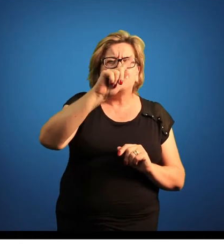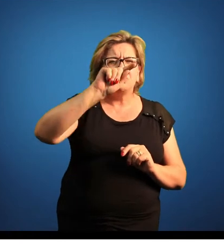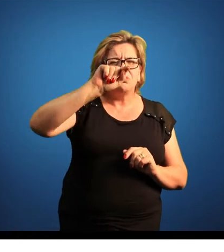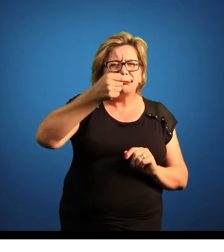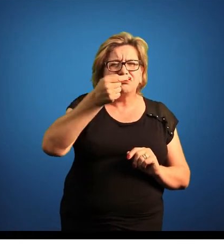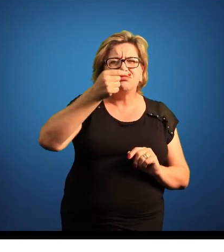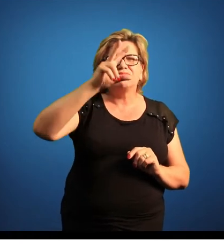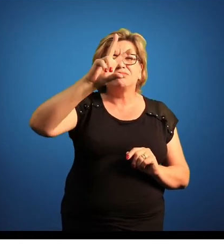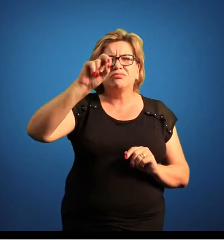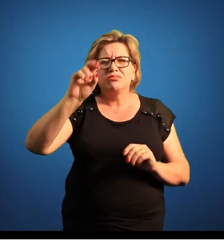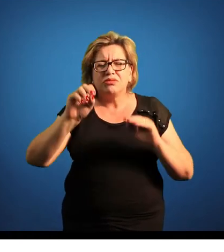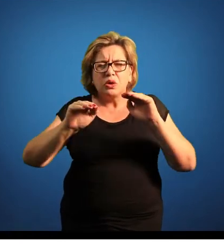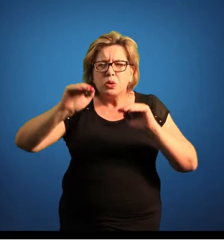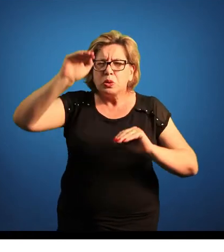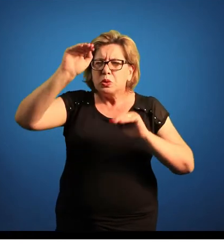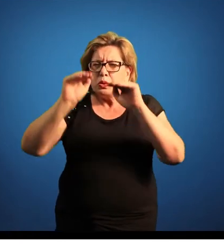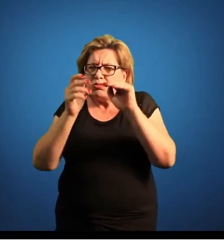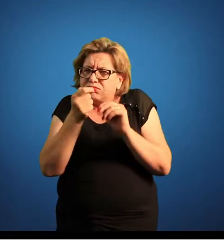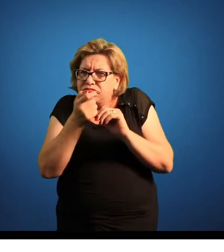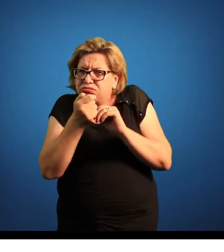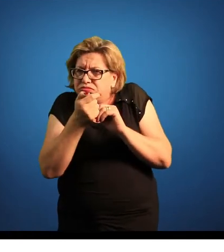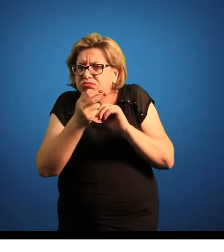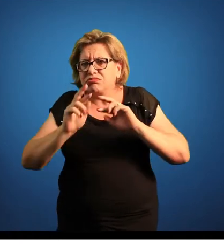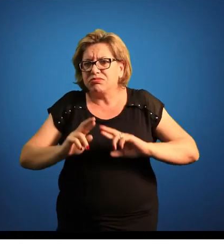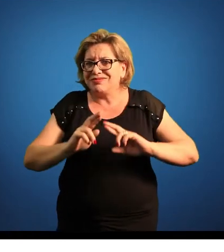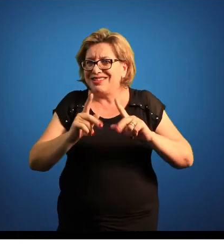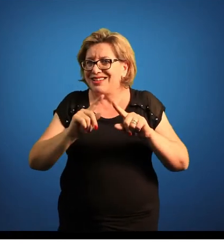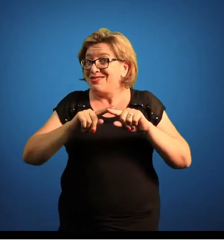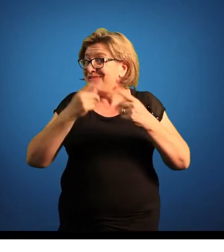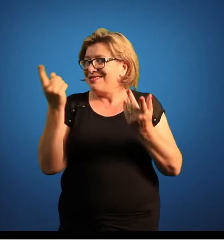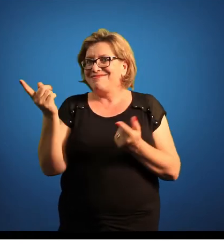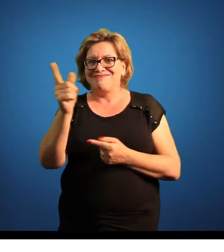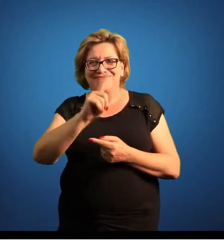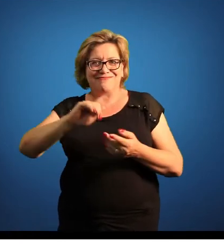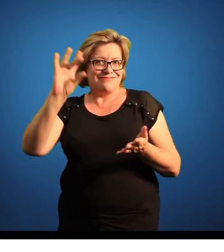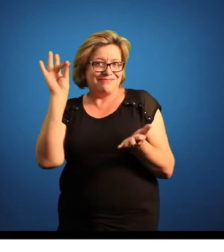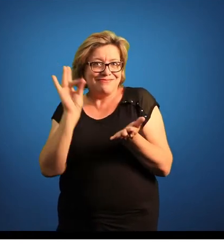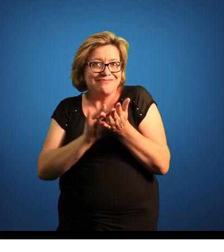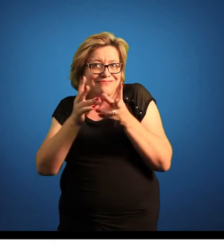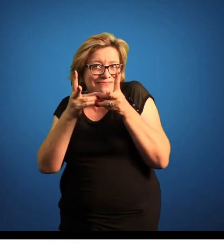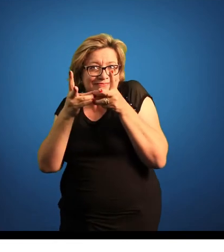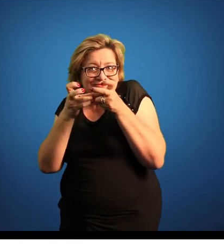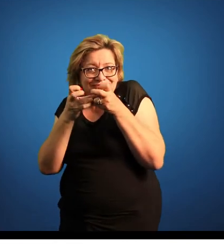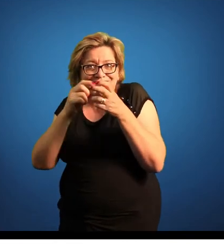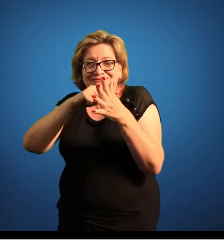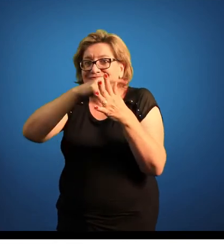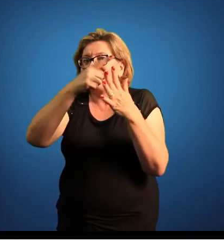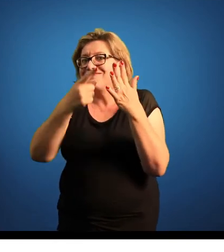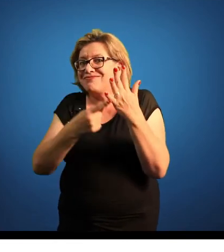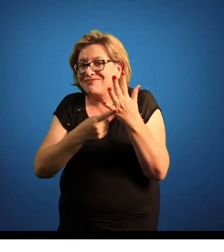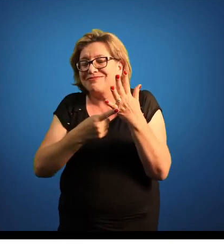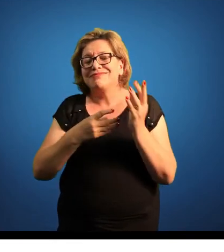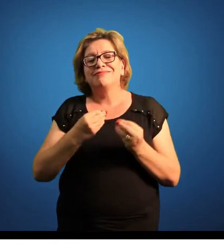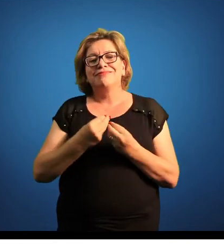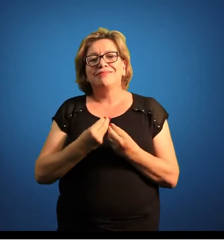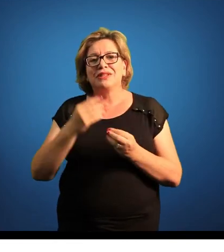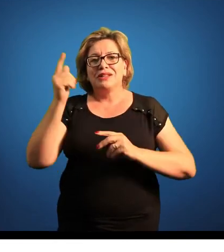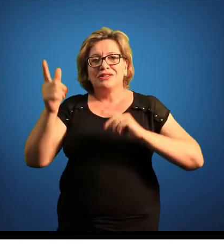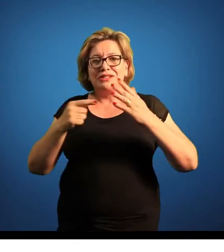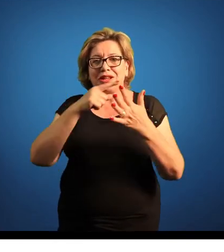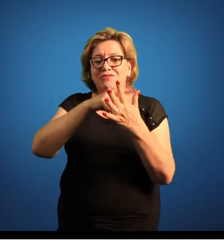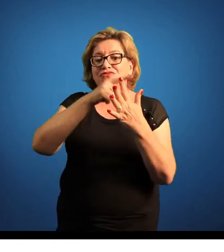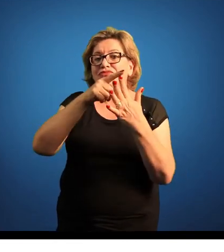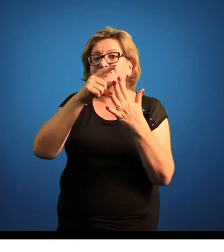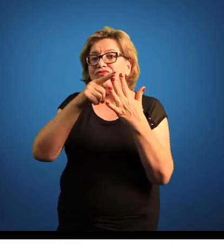outros ganham um pouco menos. E não é a realidade que a gente vê aqui, nesse caso. A gente tem